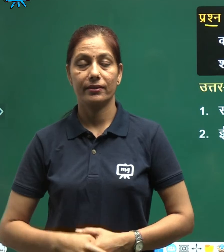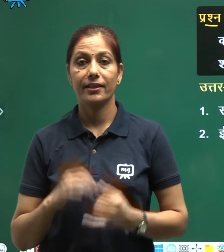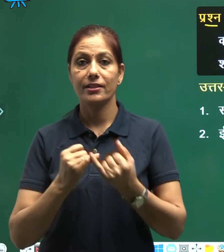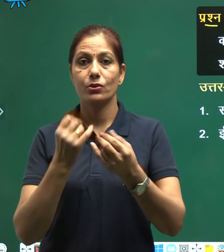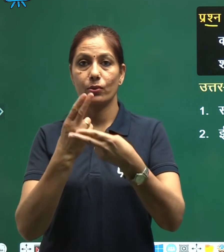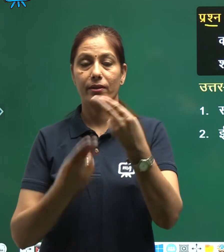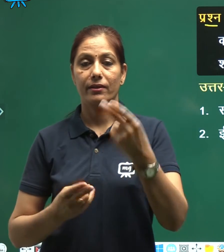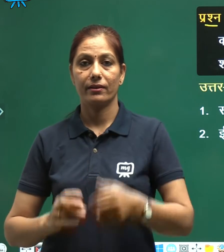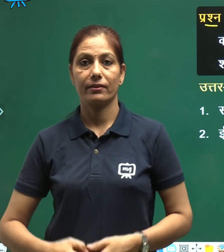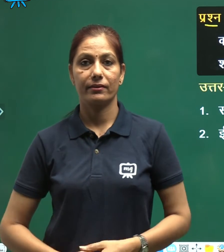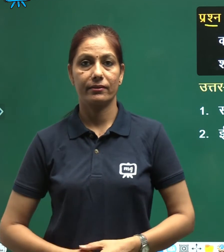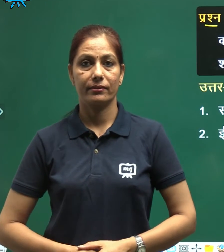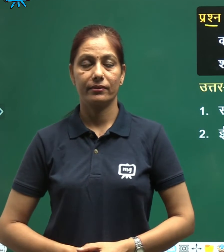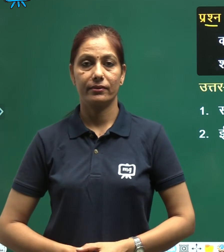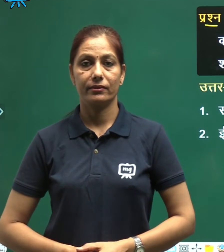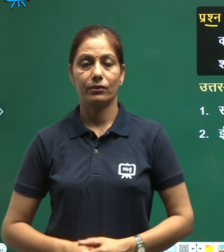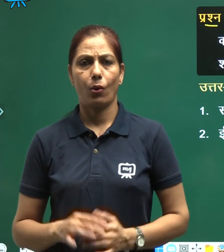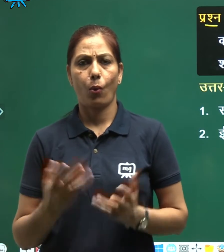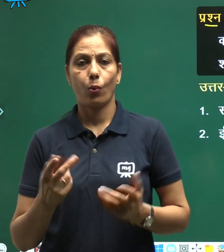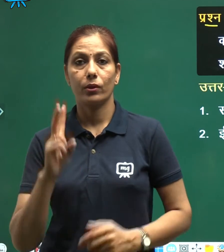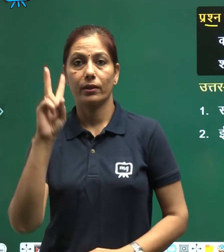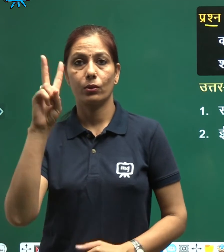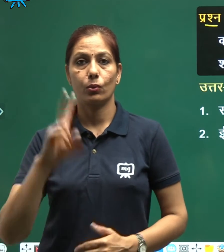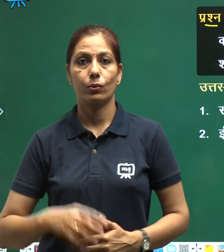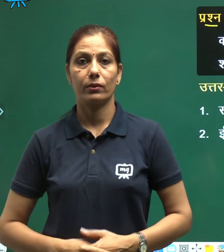कहानी के कोई दो अन्य